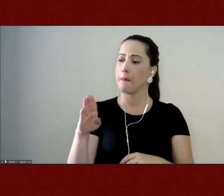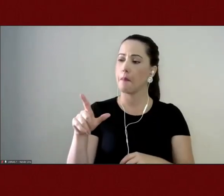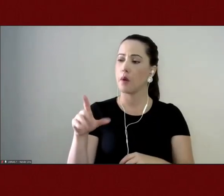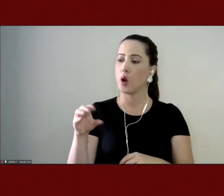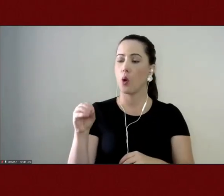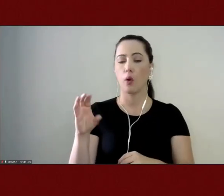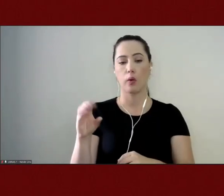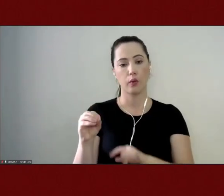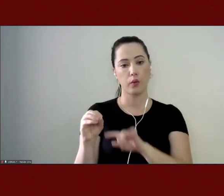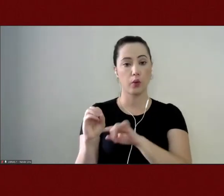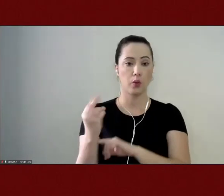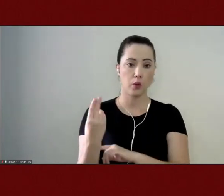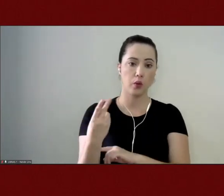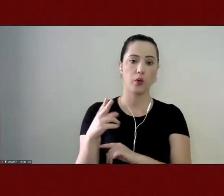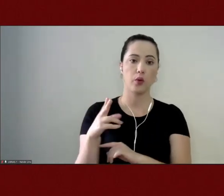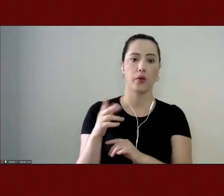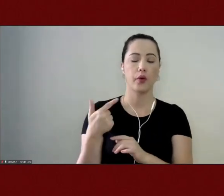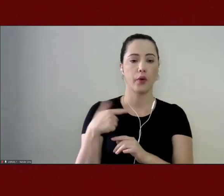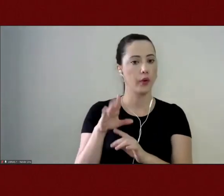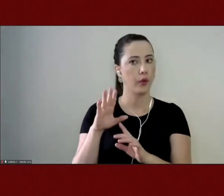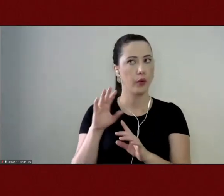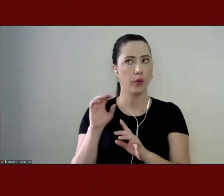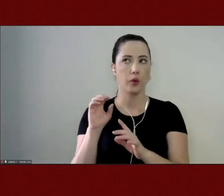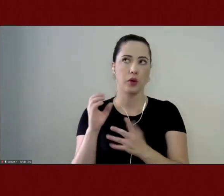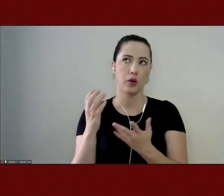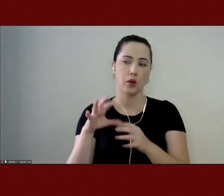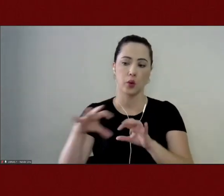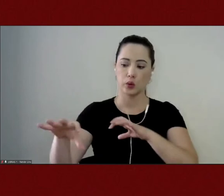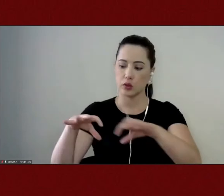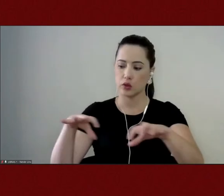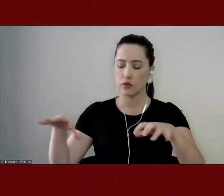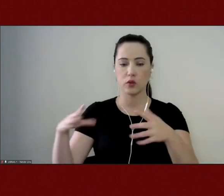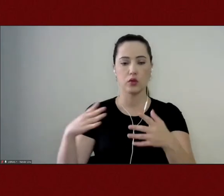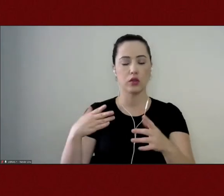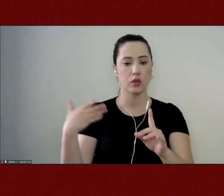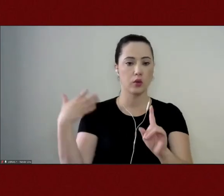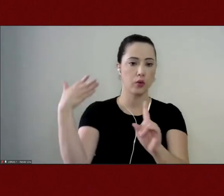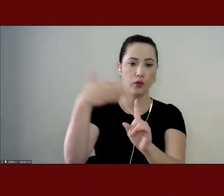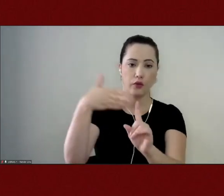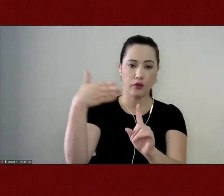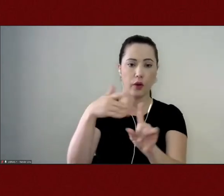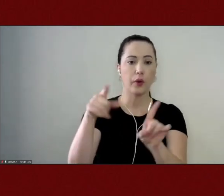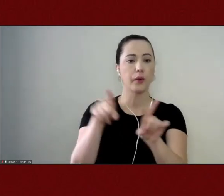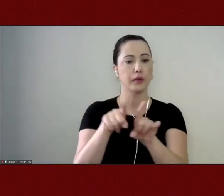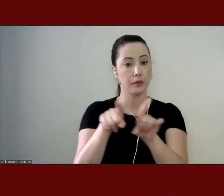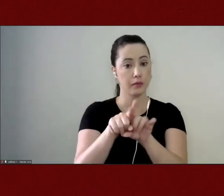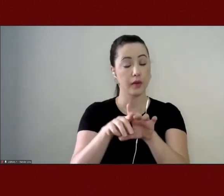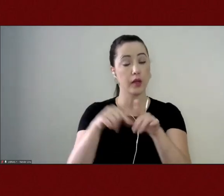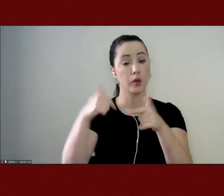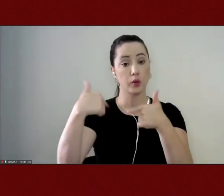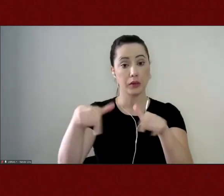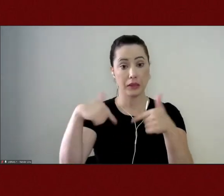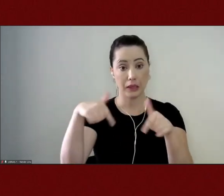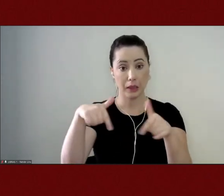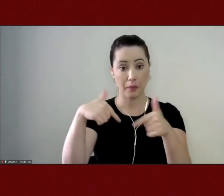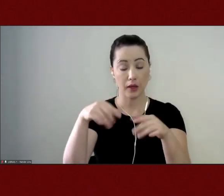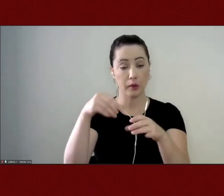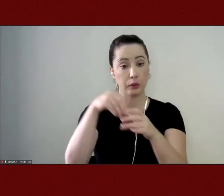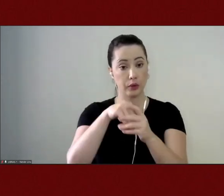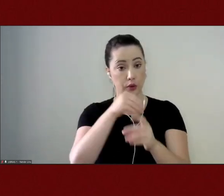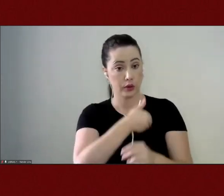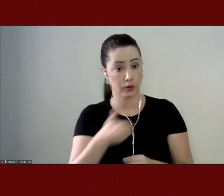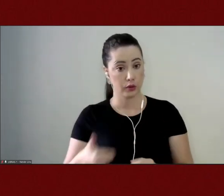dando uma ênfase importante para o funcionalismo público, Né? E acabou isso tudo dividindo